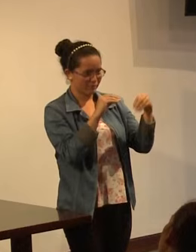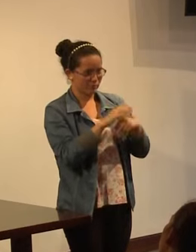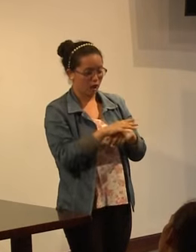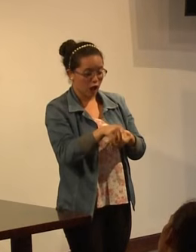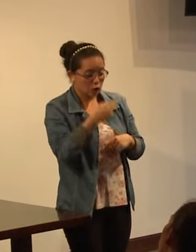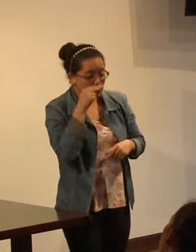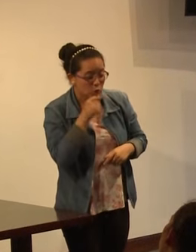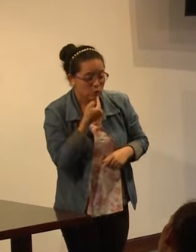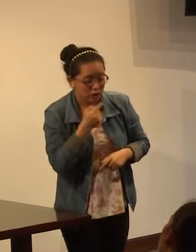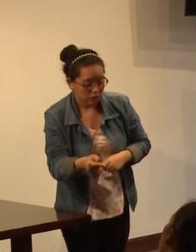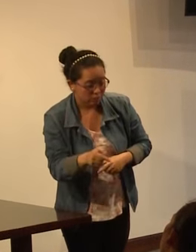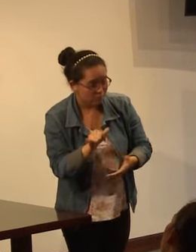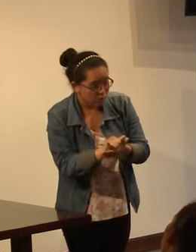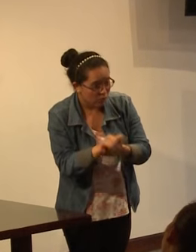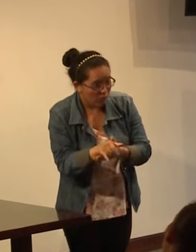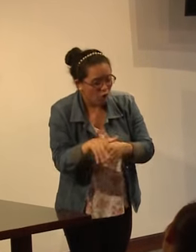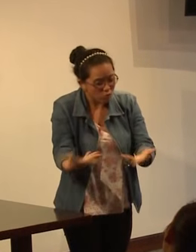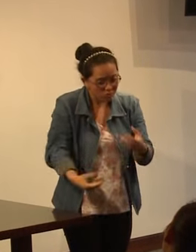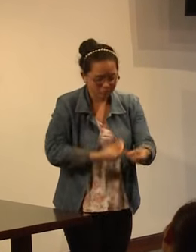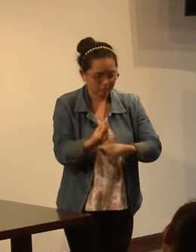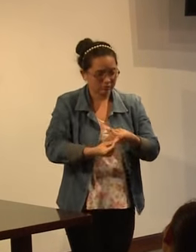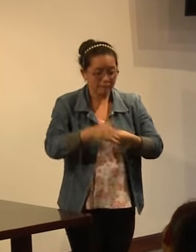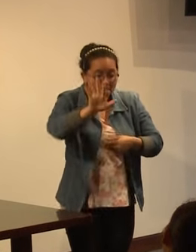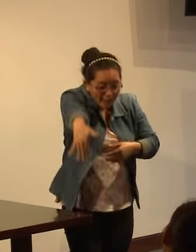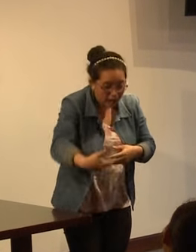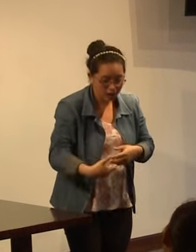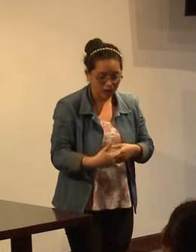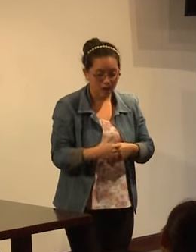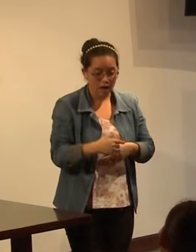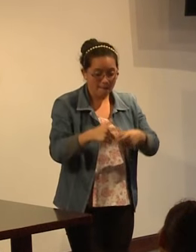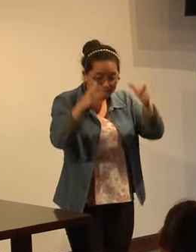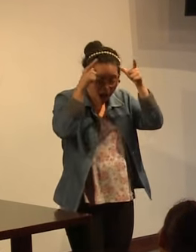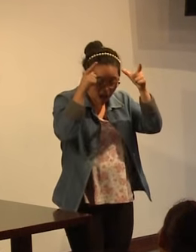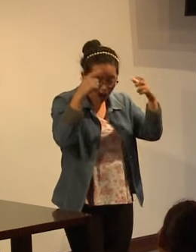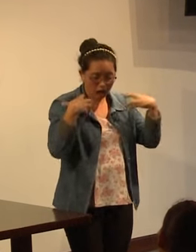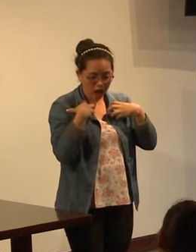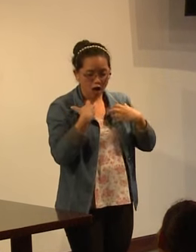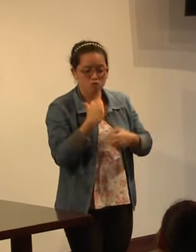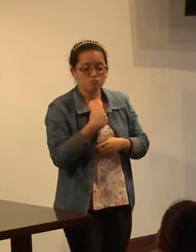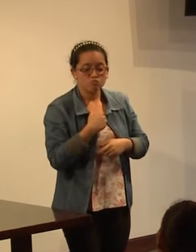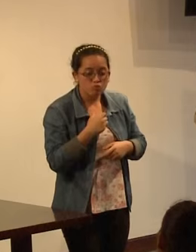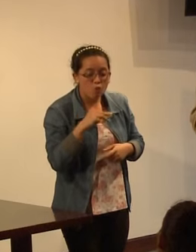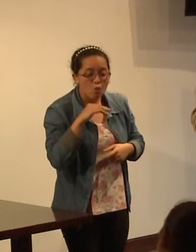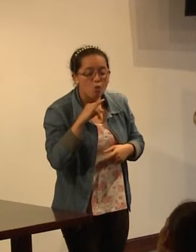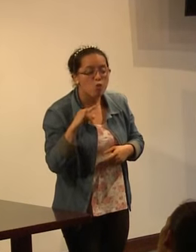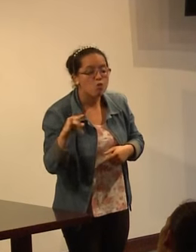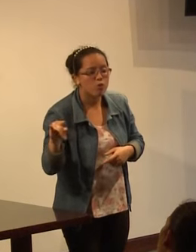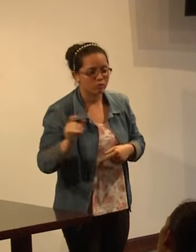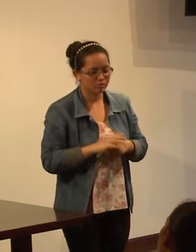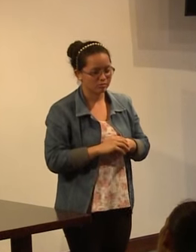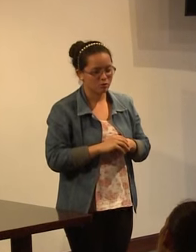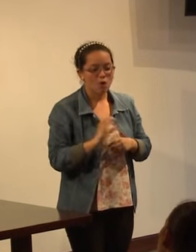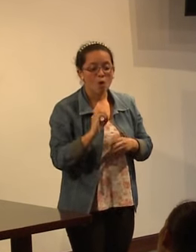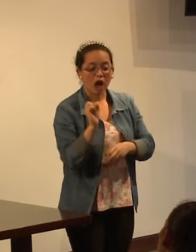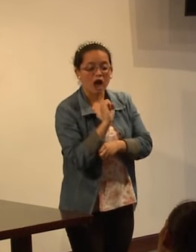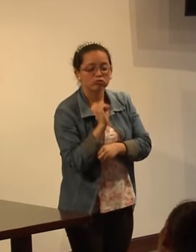eso? ¿Quién le dijo al niño, venga, cuando usted coja la vaca hace mu, y cuando coge el carro hace rum, y va a jugar de esta manera? ¿Quién le explicó